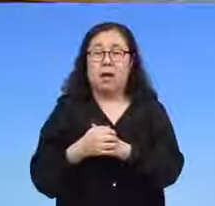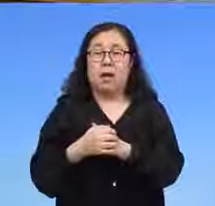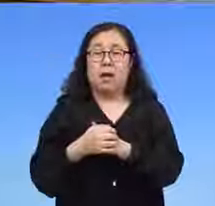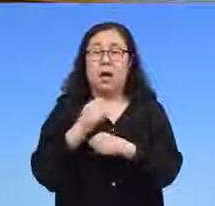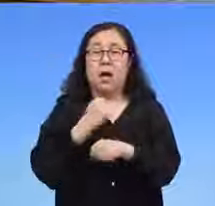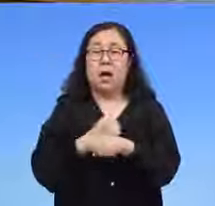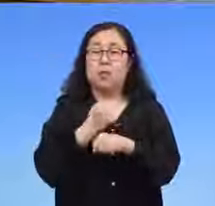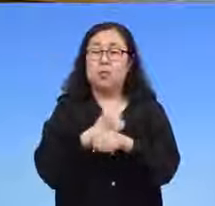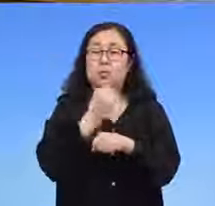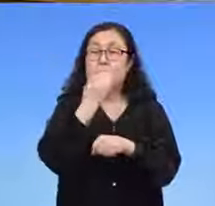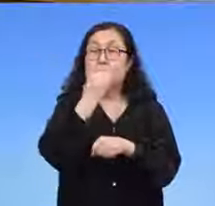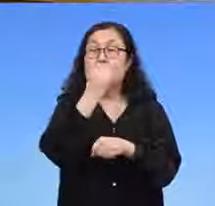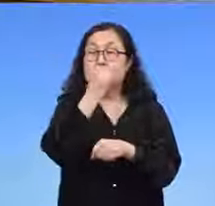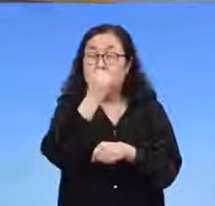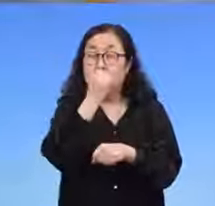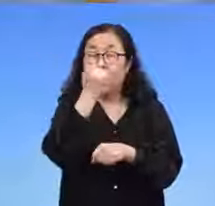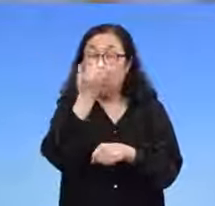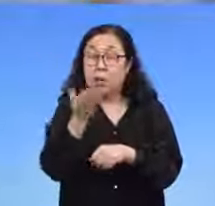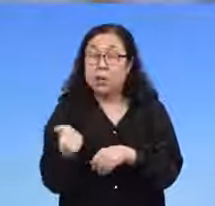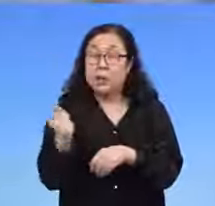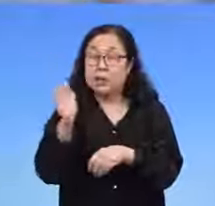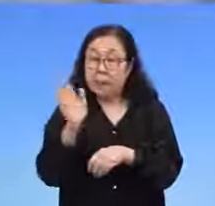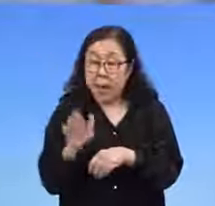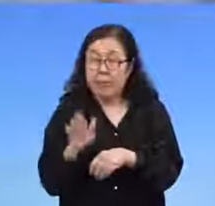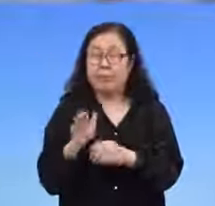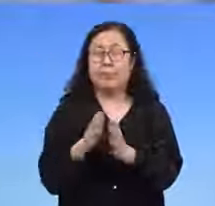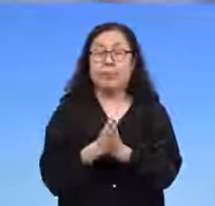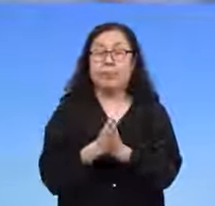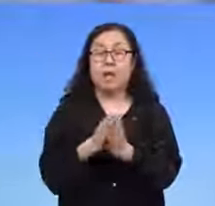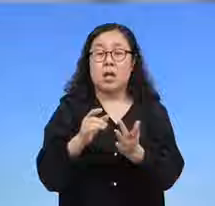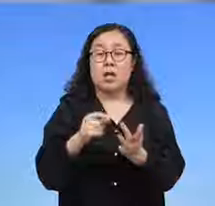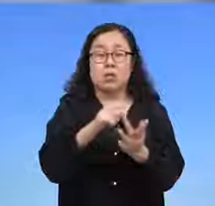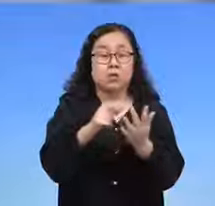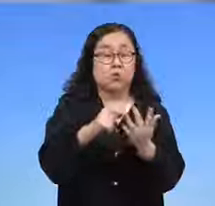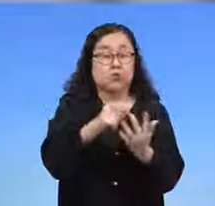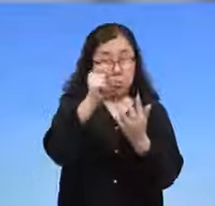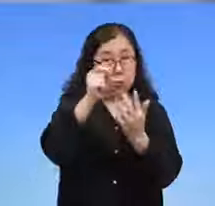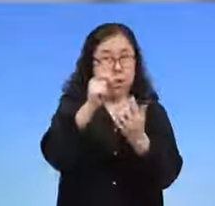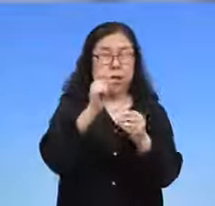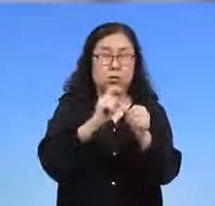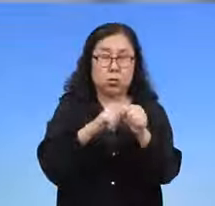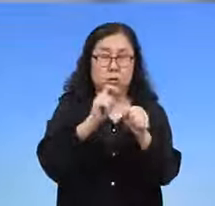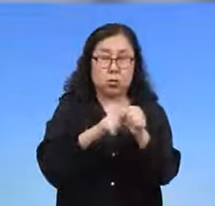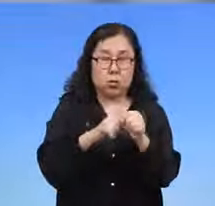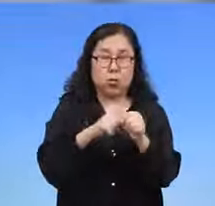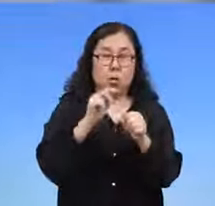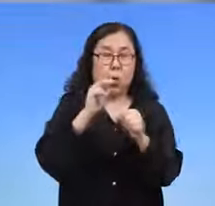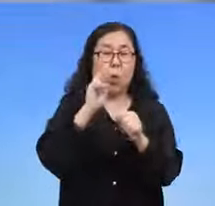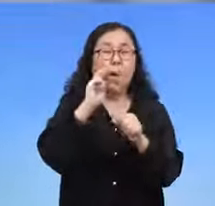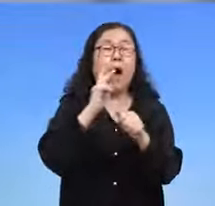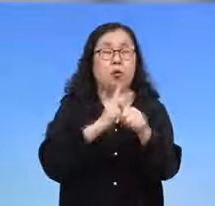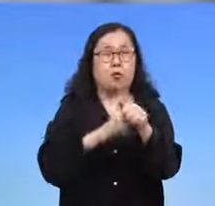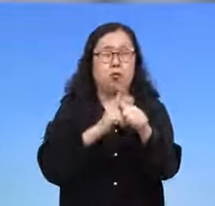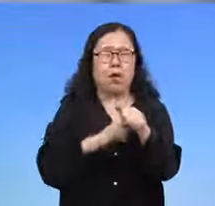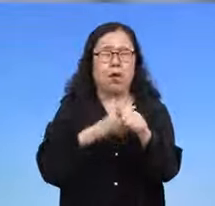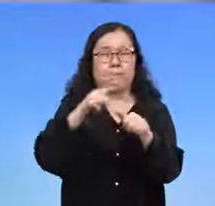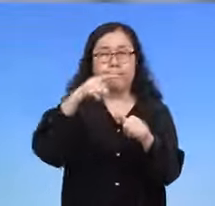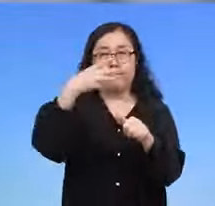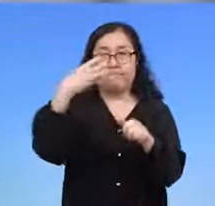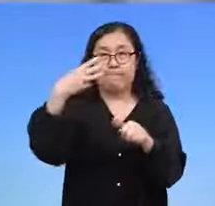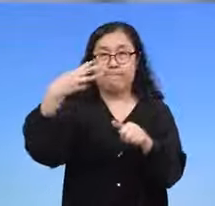얼마든지 그렇게 할 수 있는 상황이에요. 그런데 제가 왜 선택적 감사를 했느냐, 사도 바울, 바울과